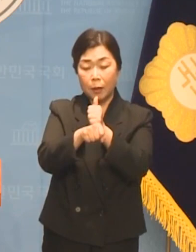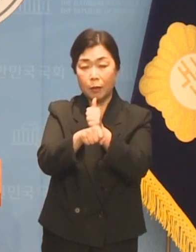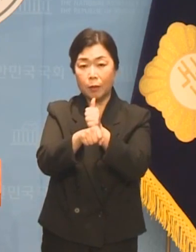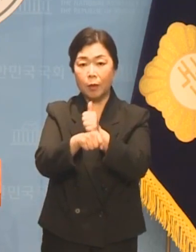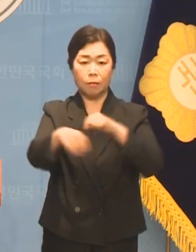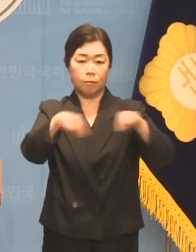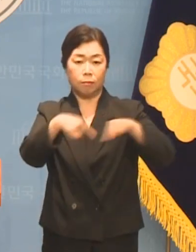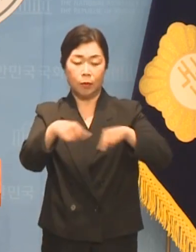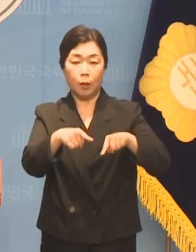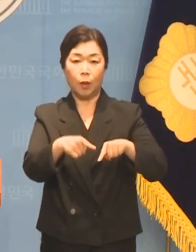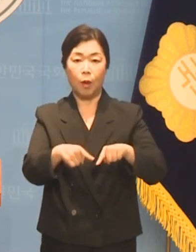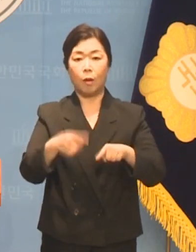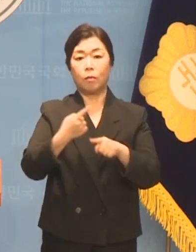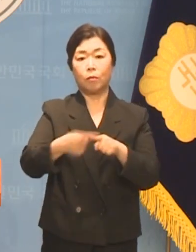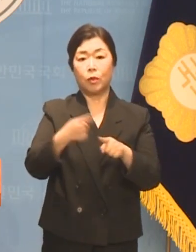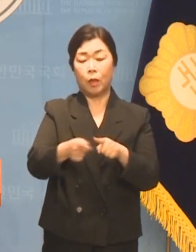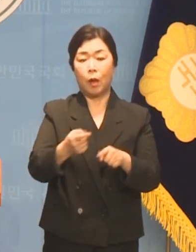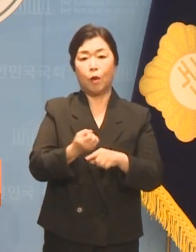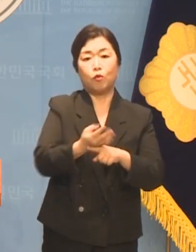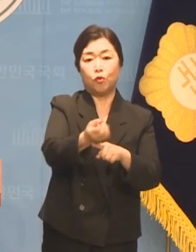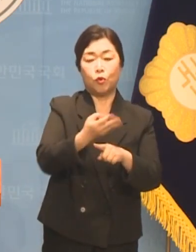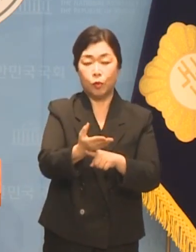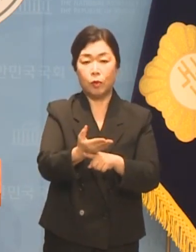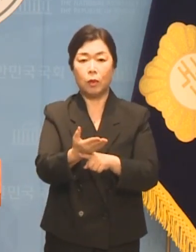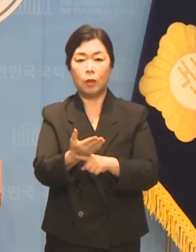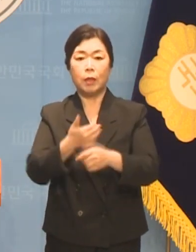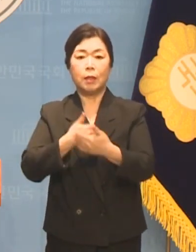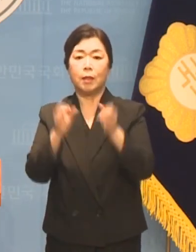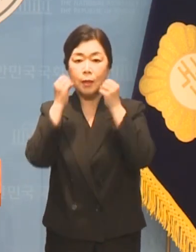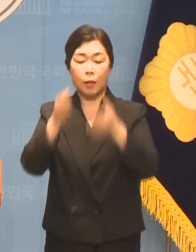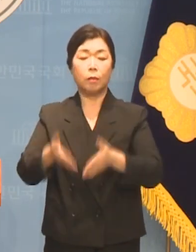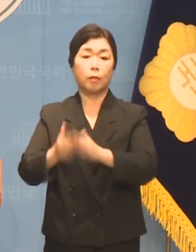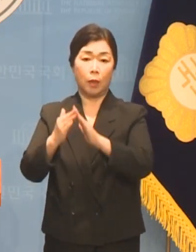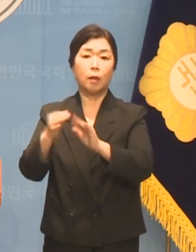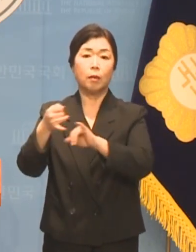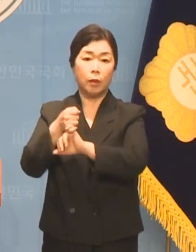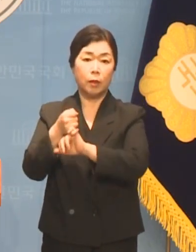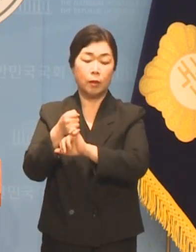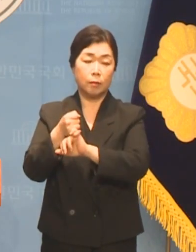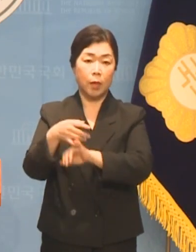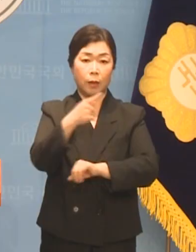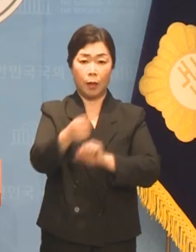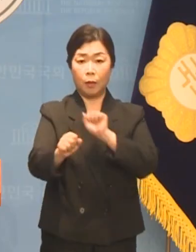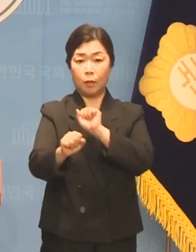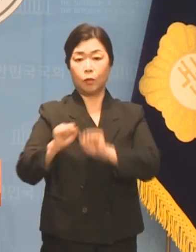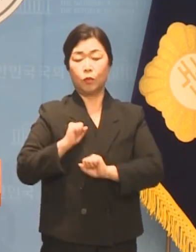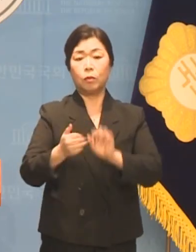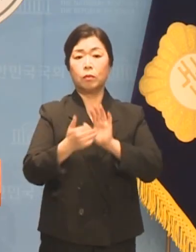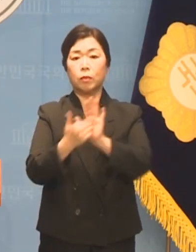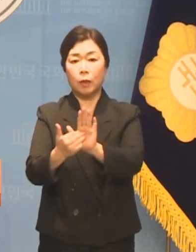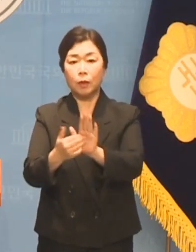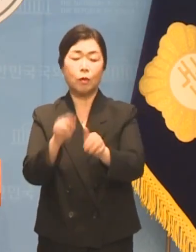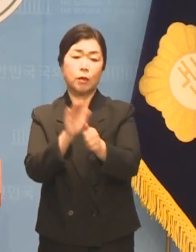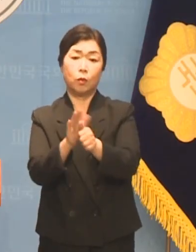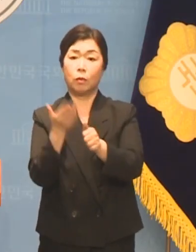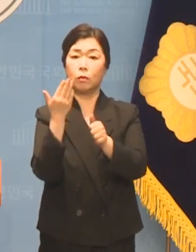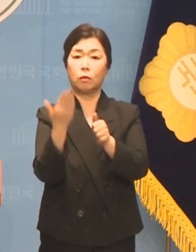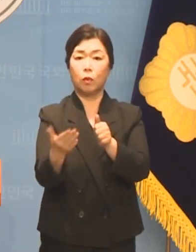방산 수출 비서관실을 신설하겠습니다. K방산 전용 금융을